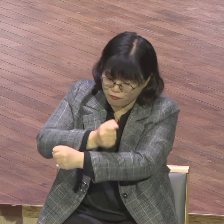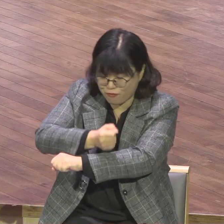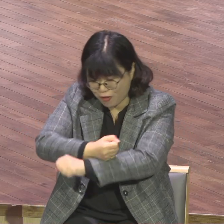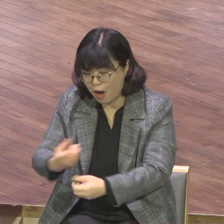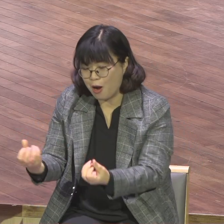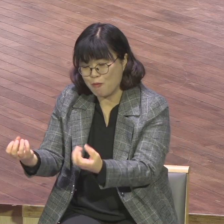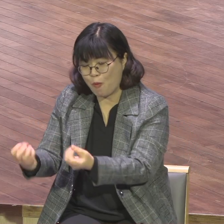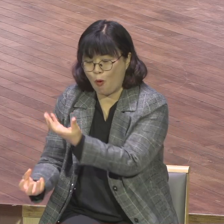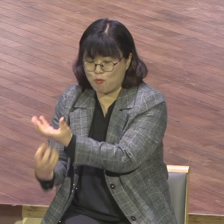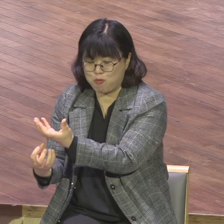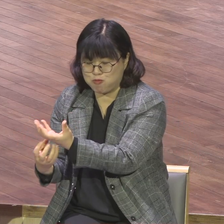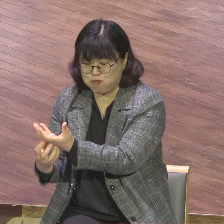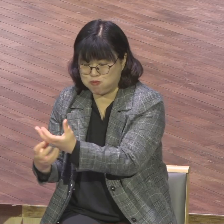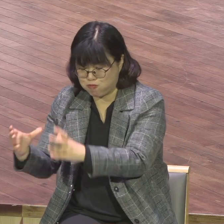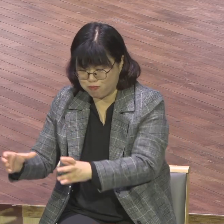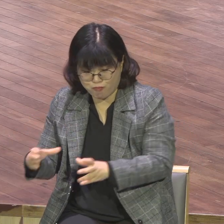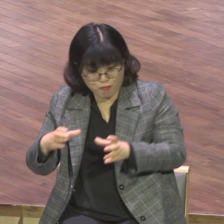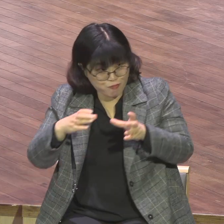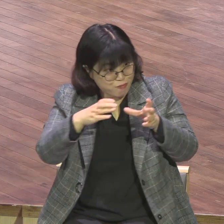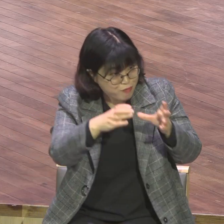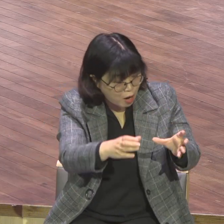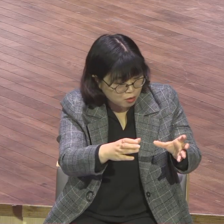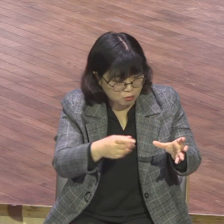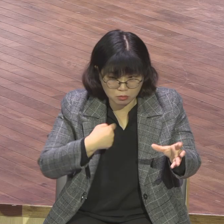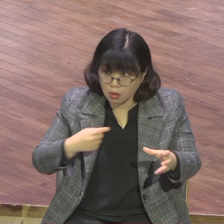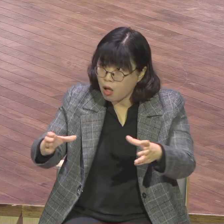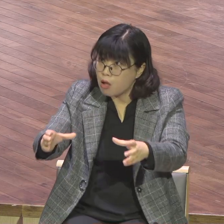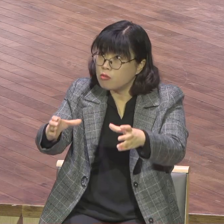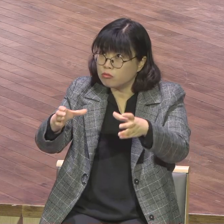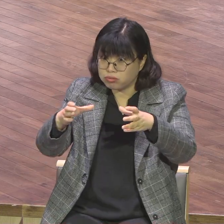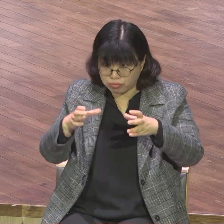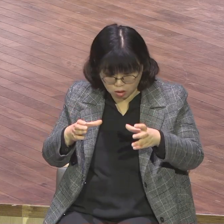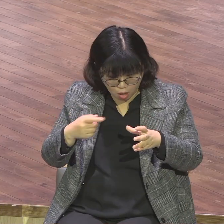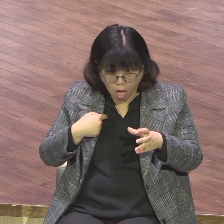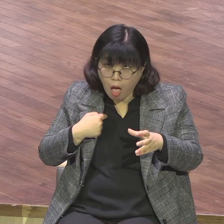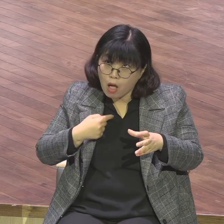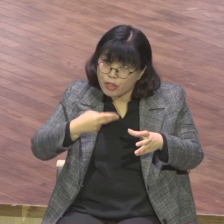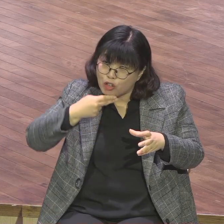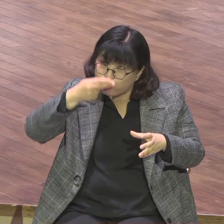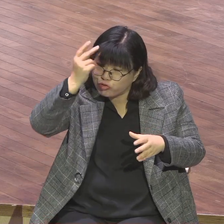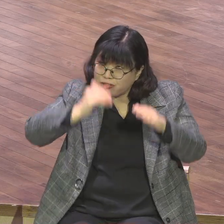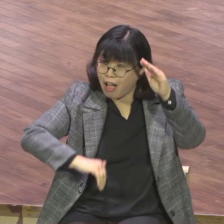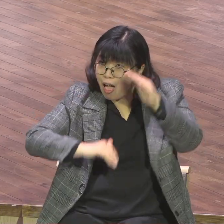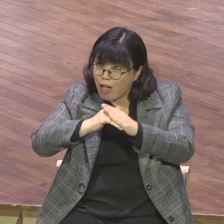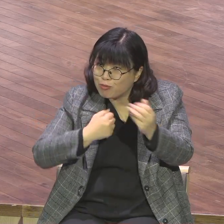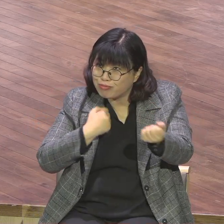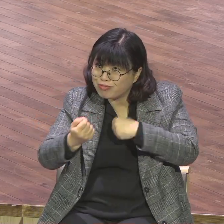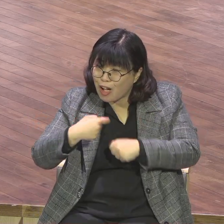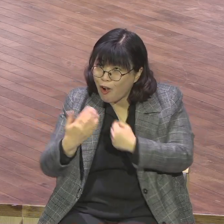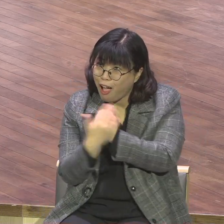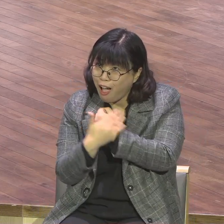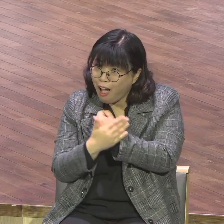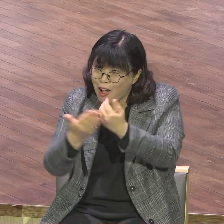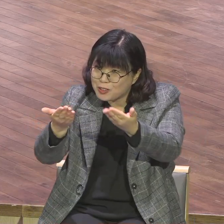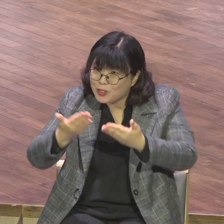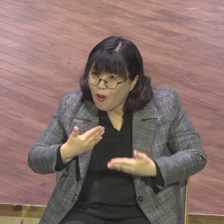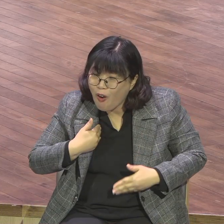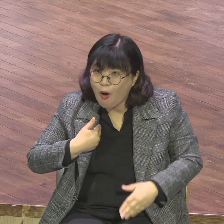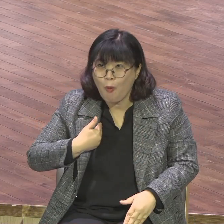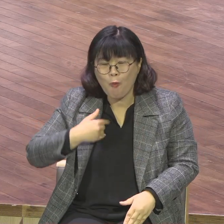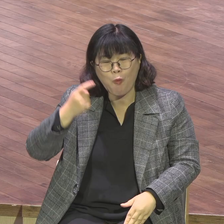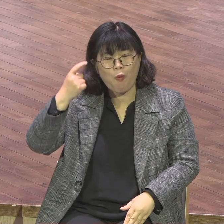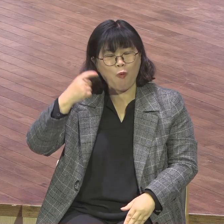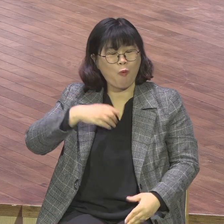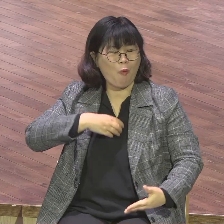도리어다 얼마나 힘드냐고, 어? 술 처먹는다고 얼마나 고생했냐고 그러면서 차라리 촥